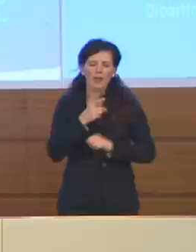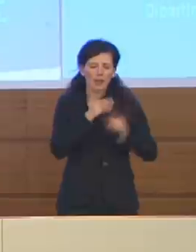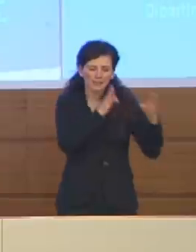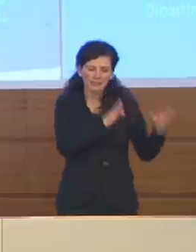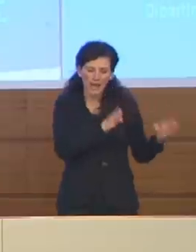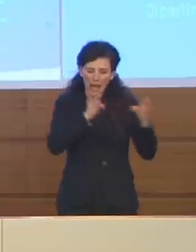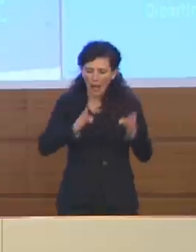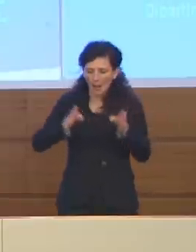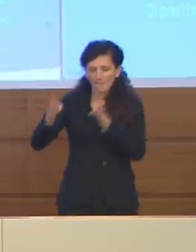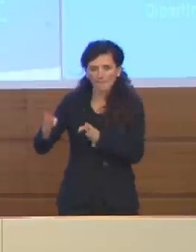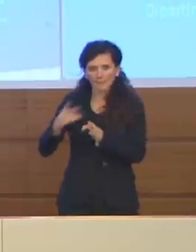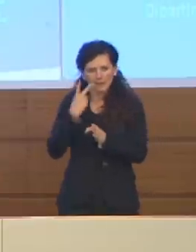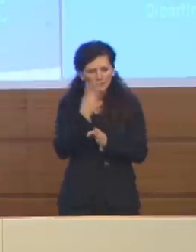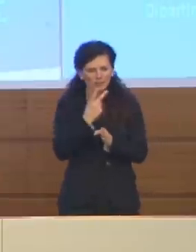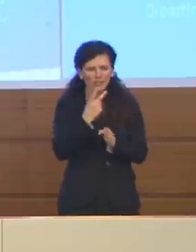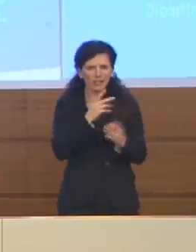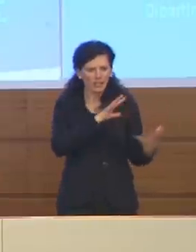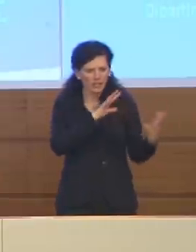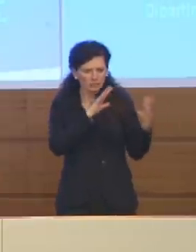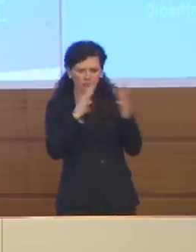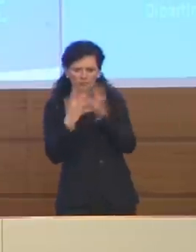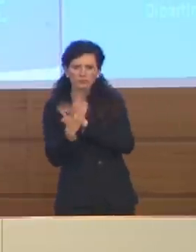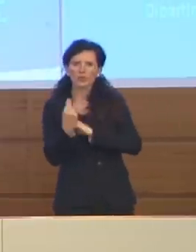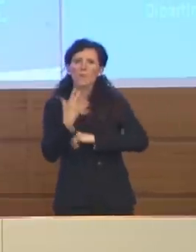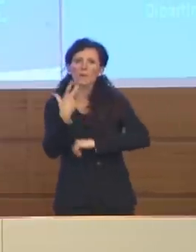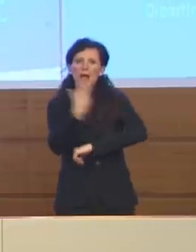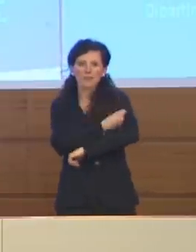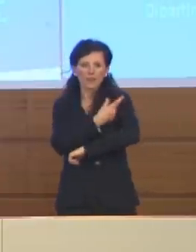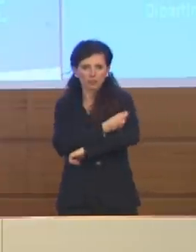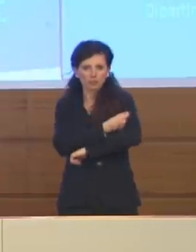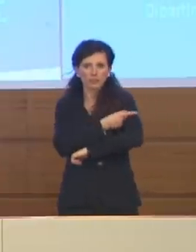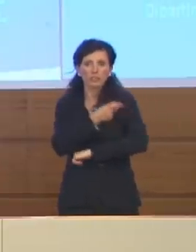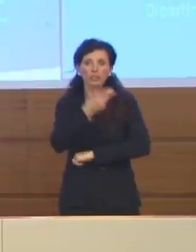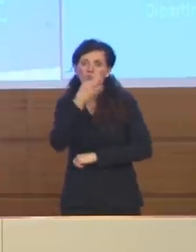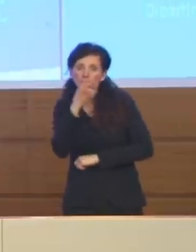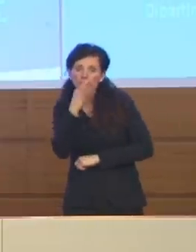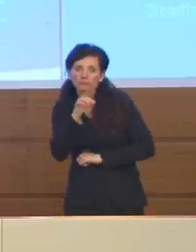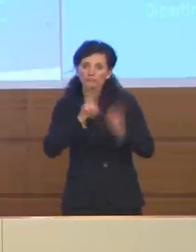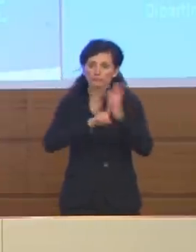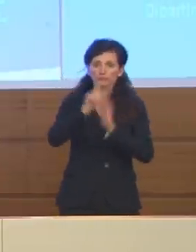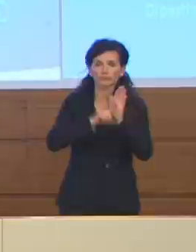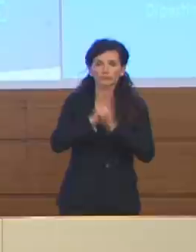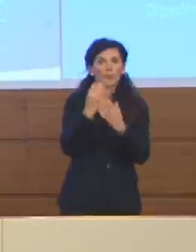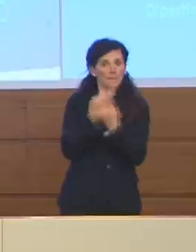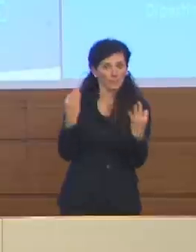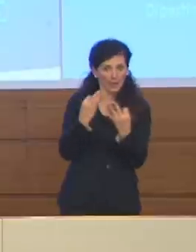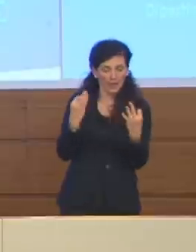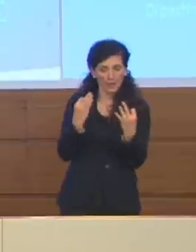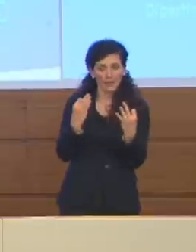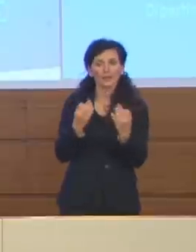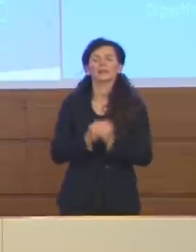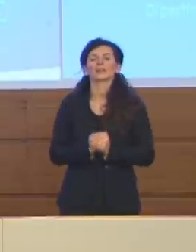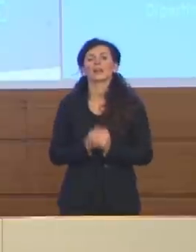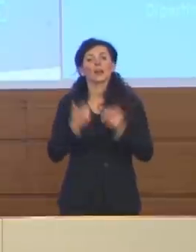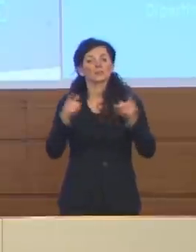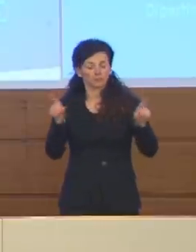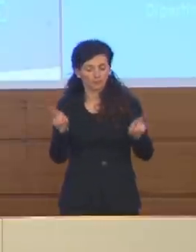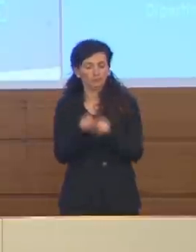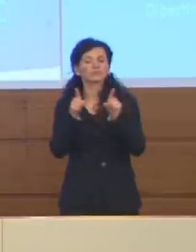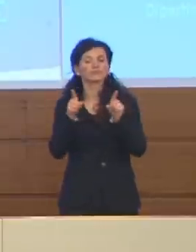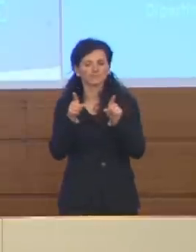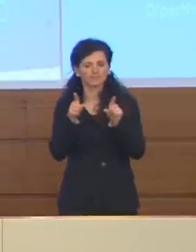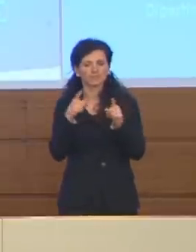sicurezza di questi approcci vaccinali e loro efficacia così come anche